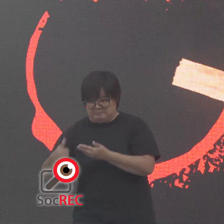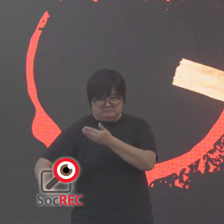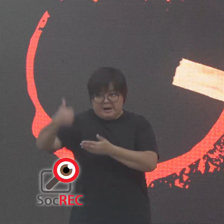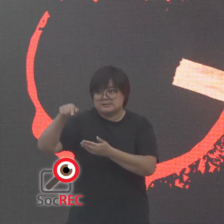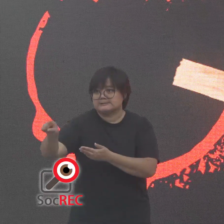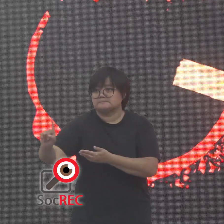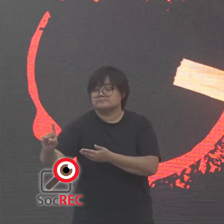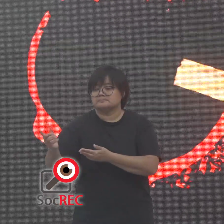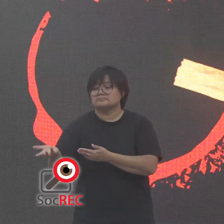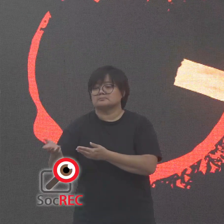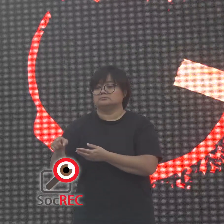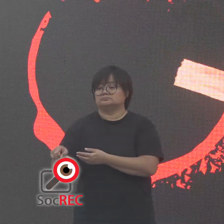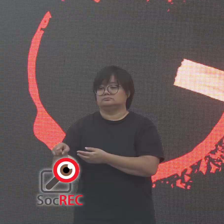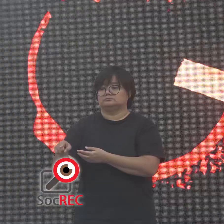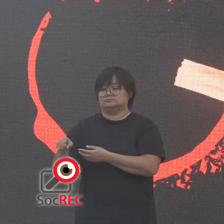打回來。